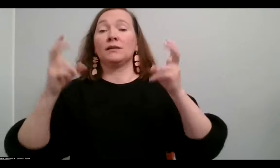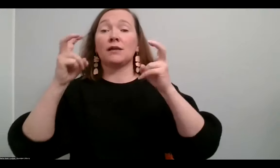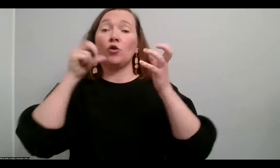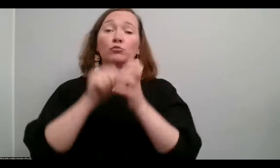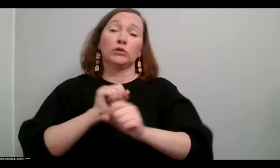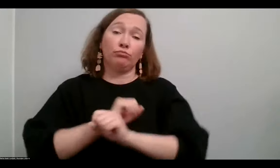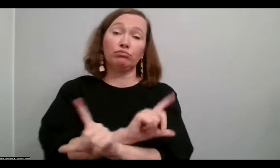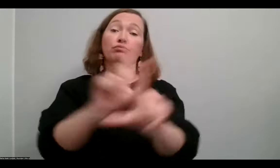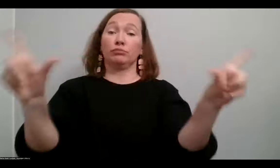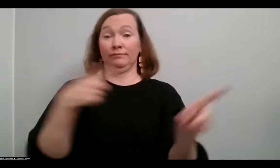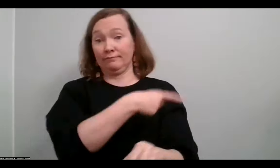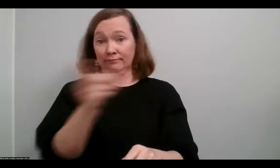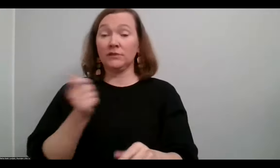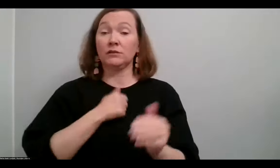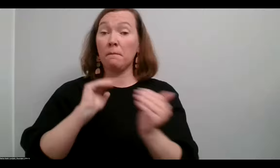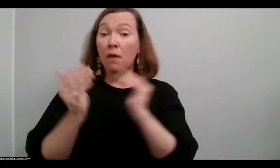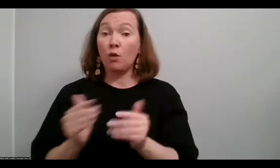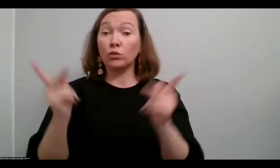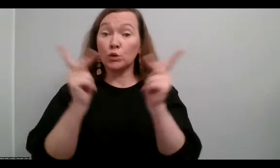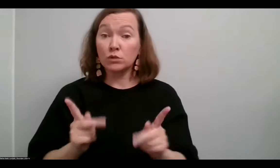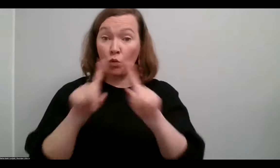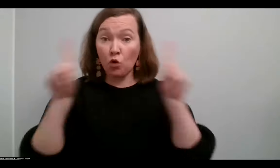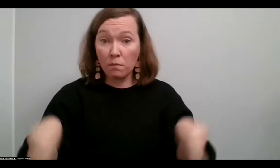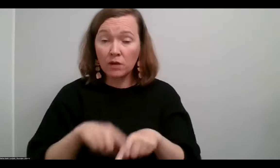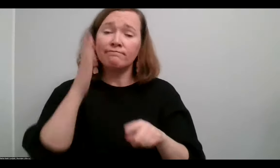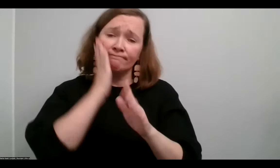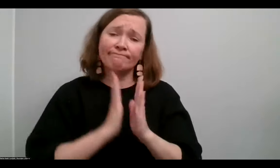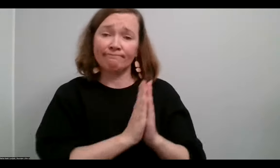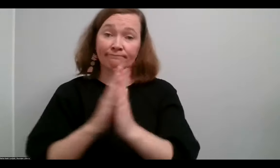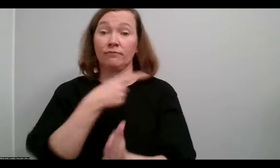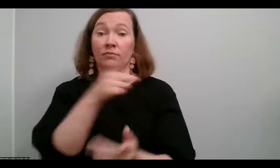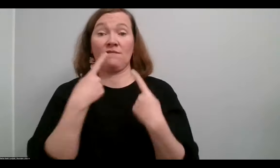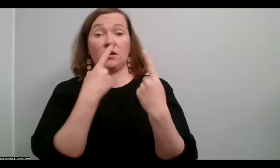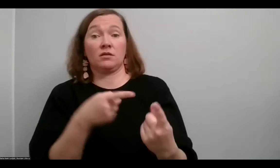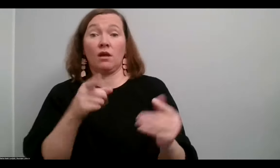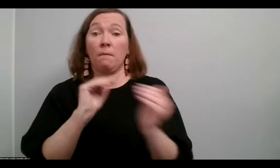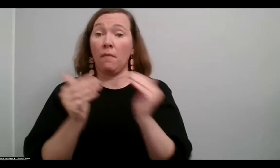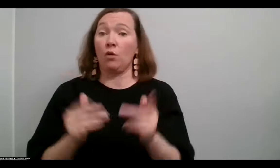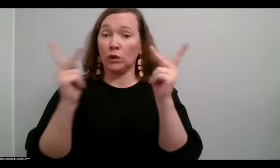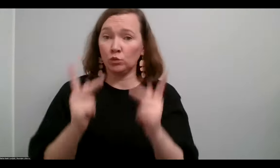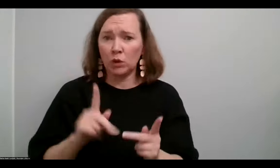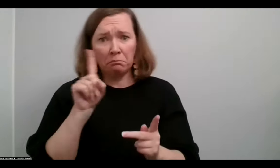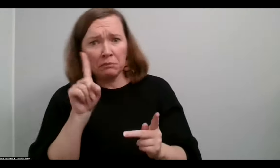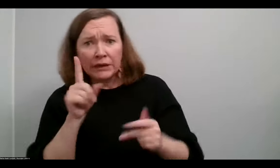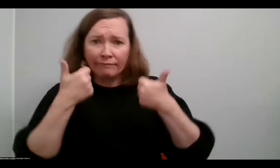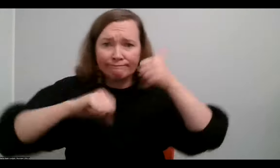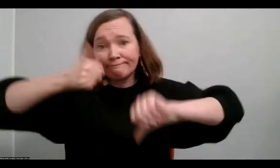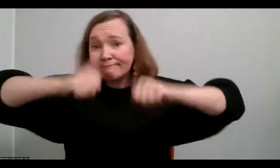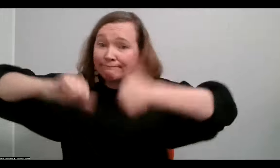Ja automaattisesti saatte sähköpostiin ja sitten palautekyselylomakkeen, niin toivomme hartaasti, että